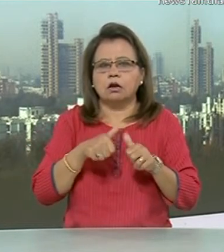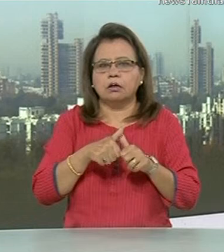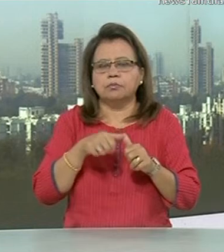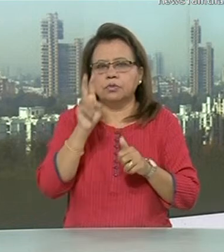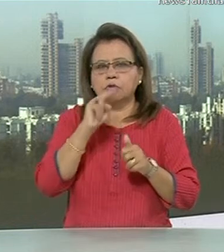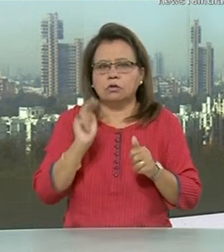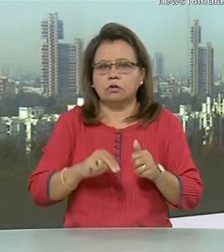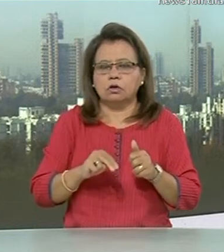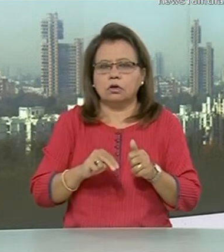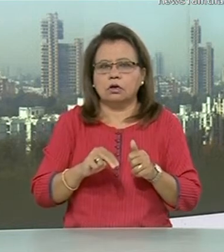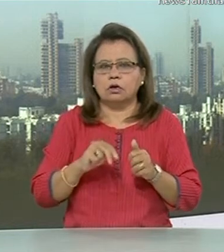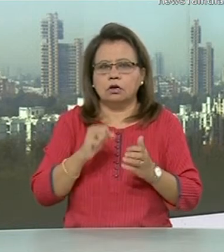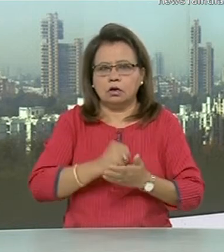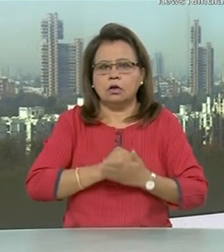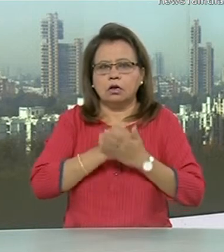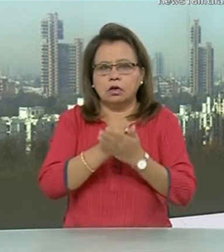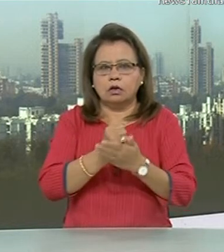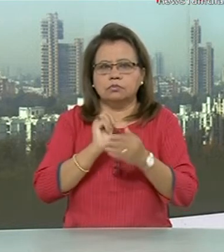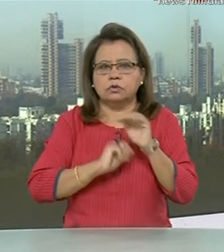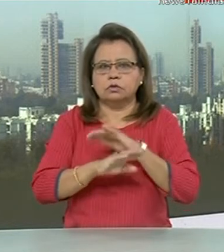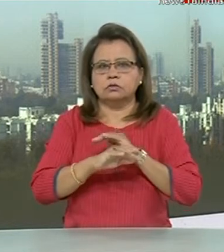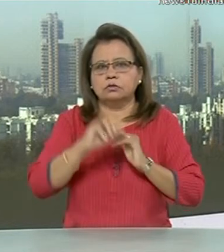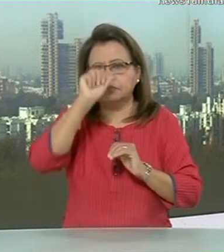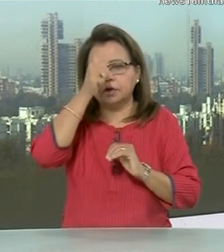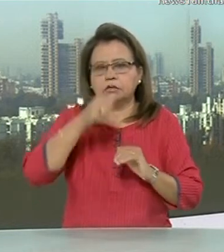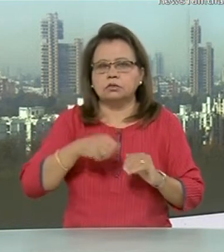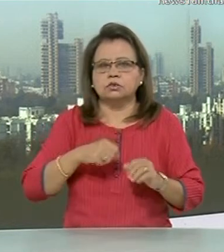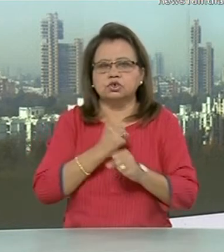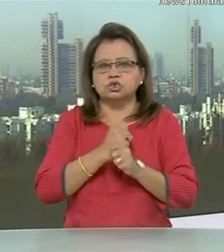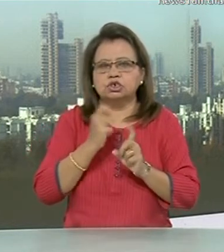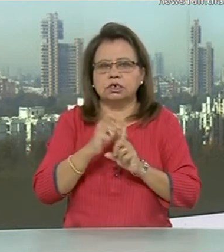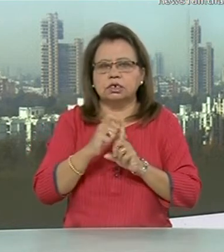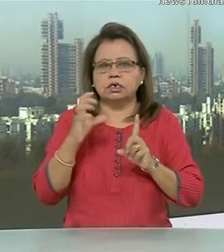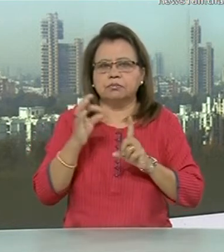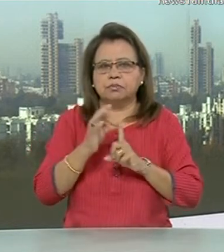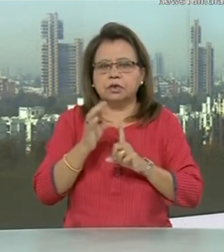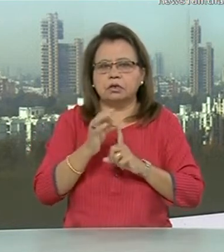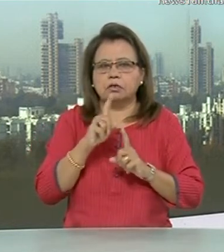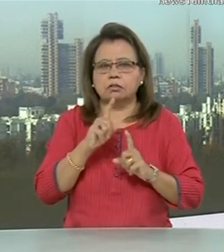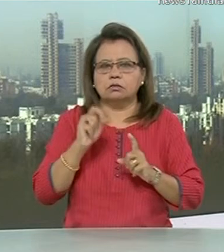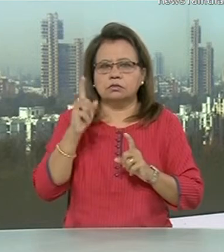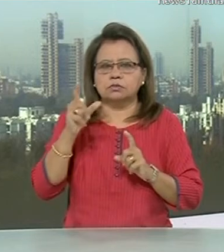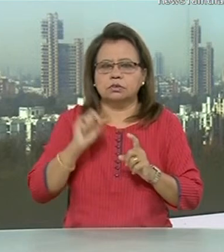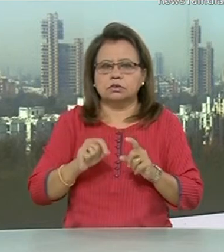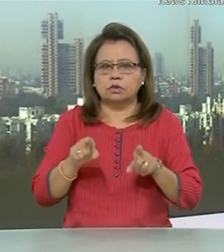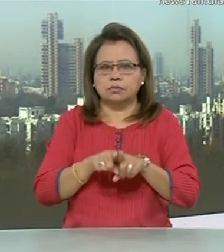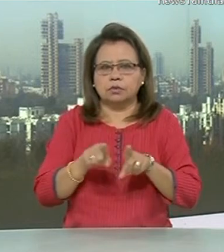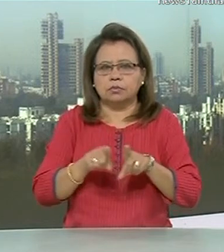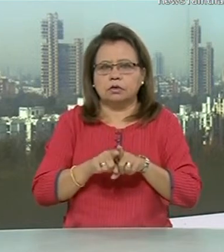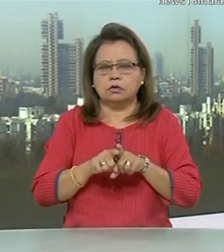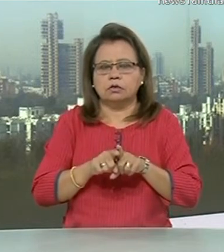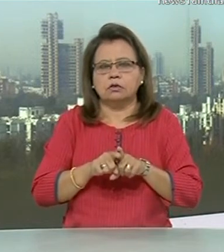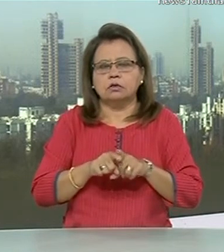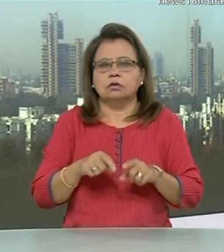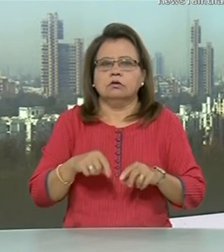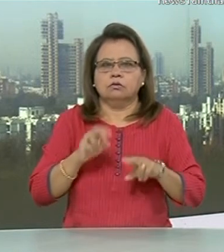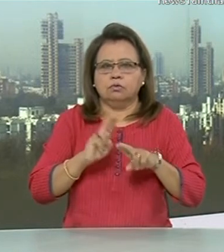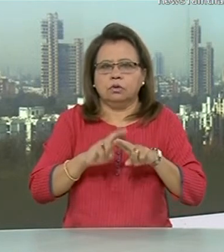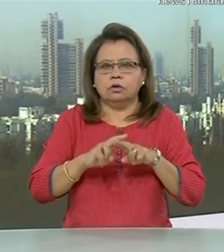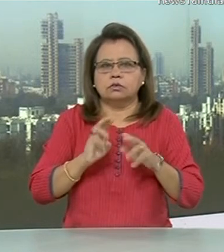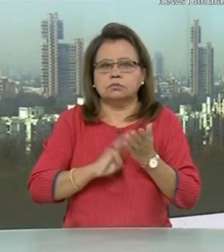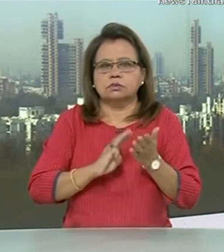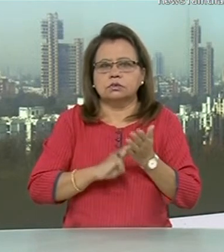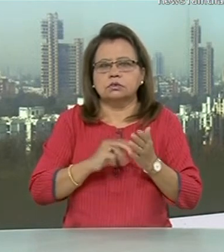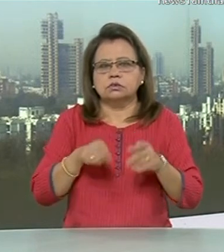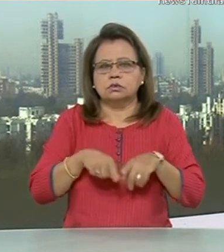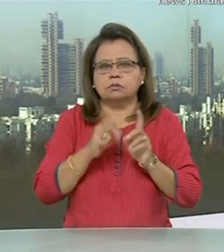विशेष आर्थिक पैकेज जारी किया गया भारत की जीडीपी के प्रतिशत के बराबर वित्त मंत्री ने